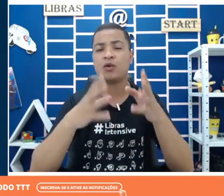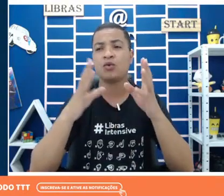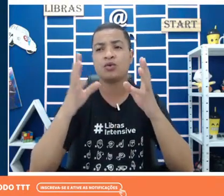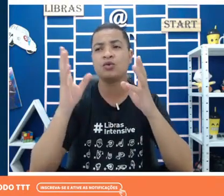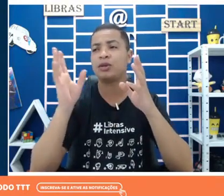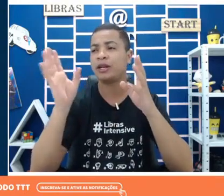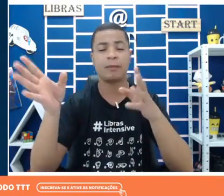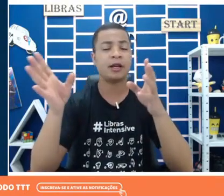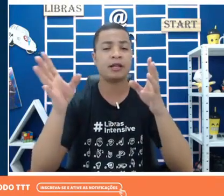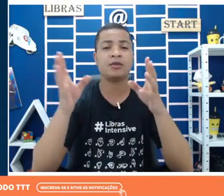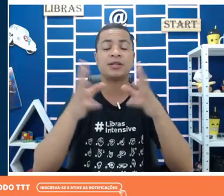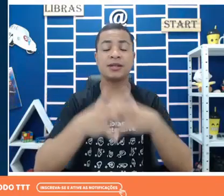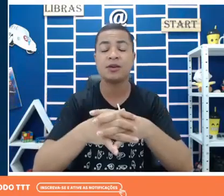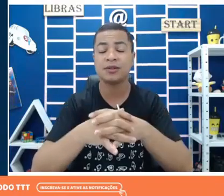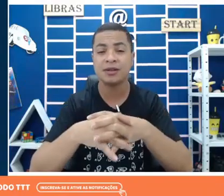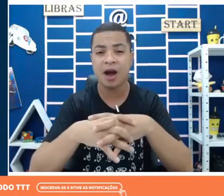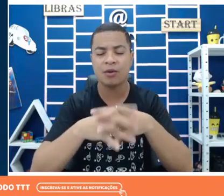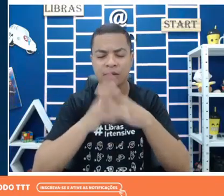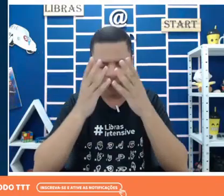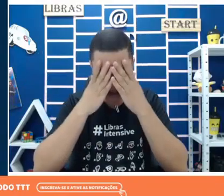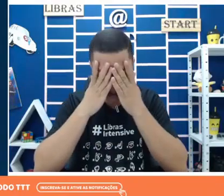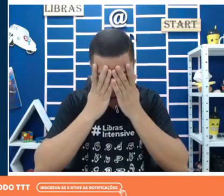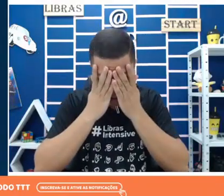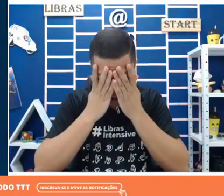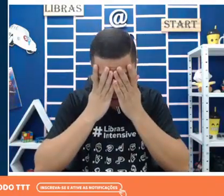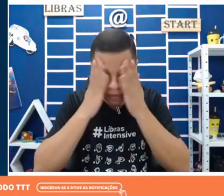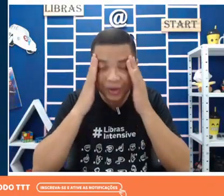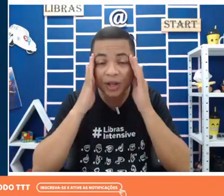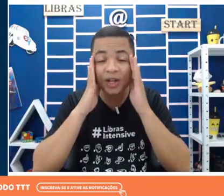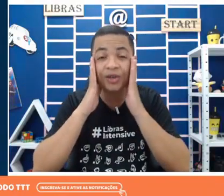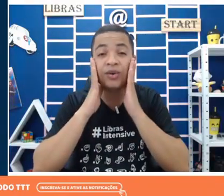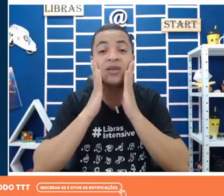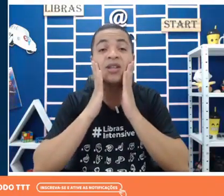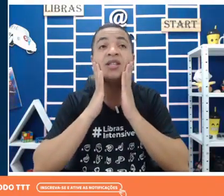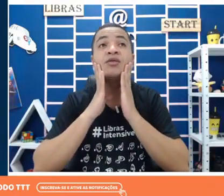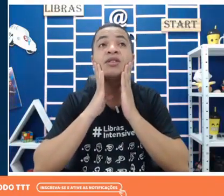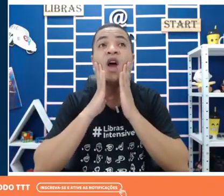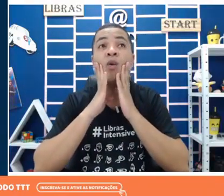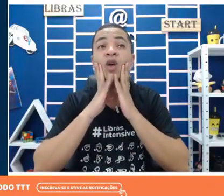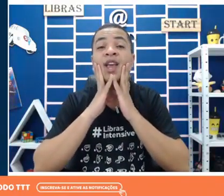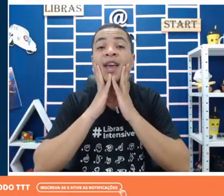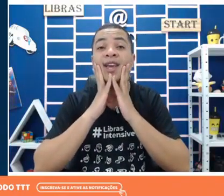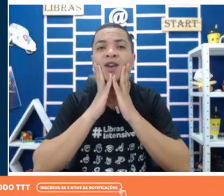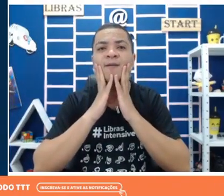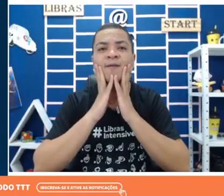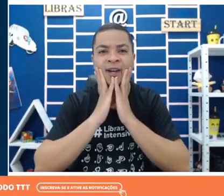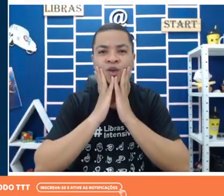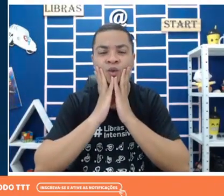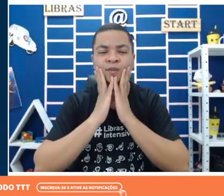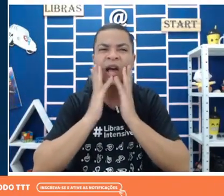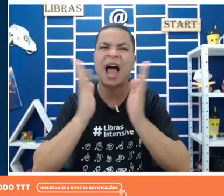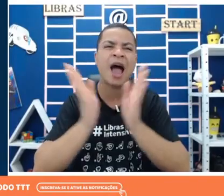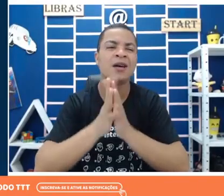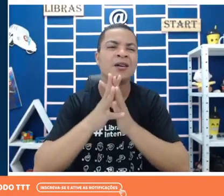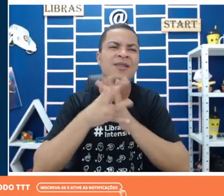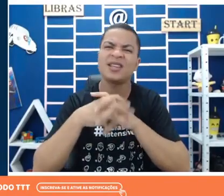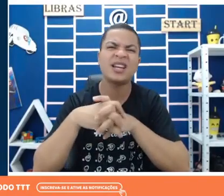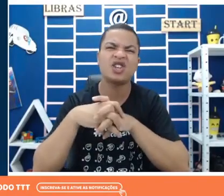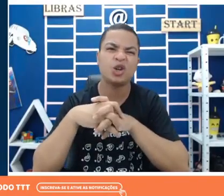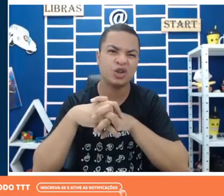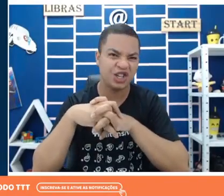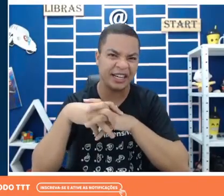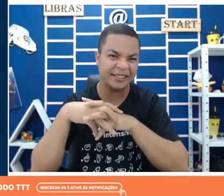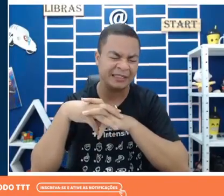está conversando com o surdo, está interpretando, esqueceu do sinal. Jesus Cristo, eu esqueci do sinal. O que que eu faço?